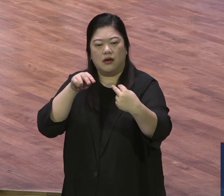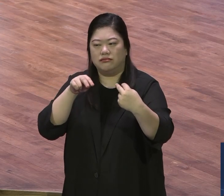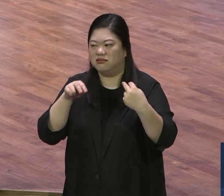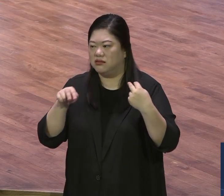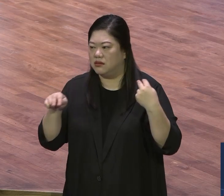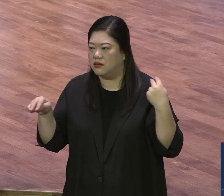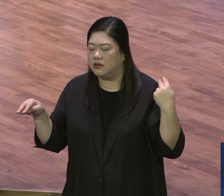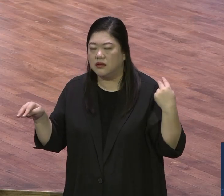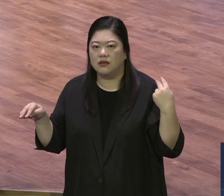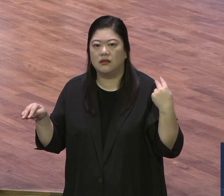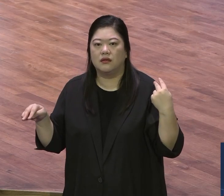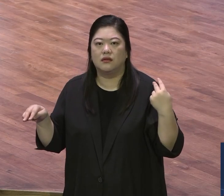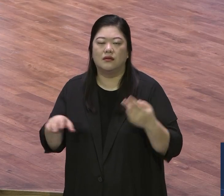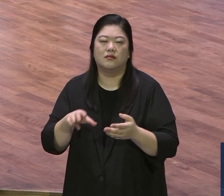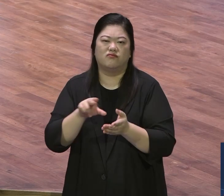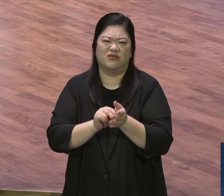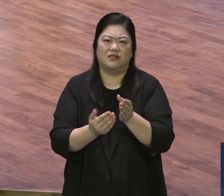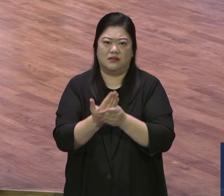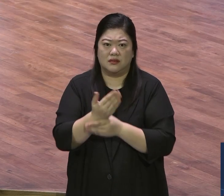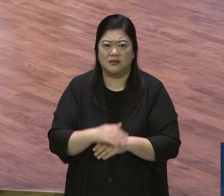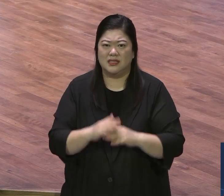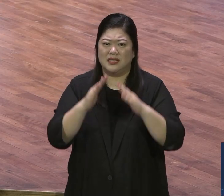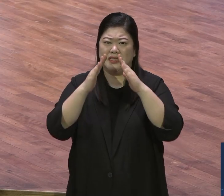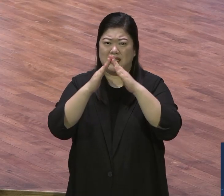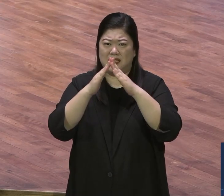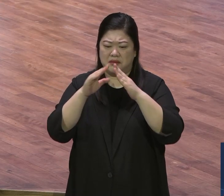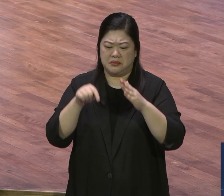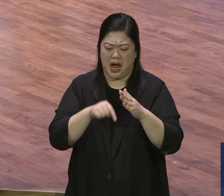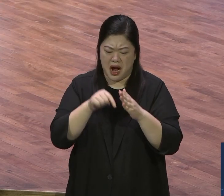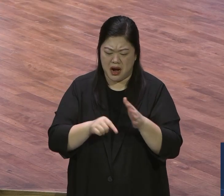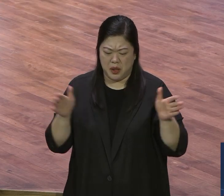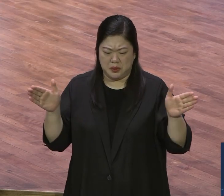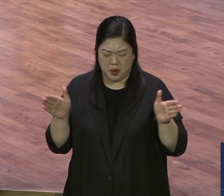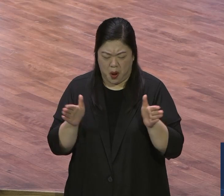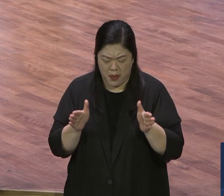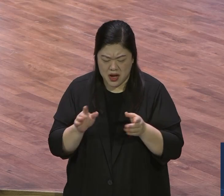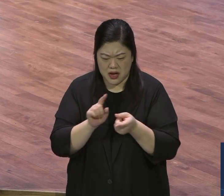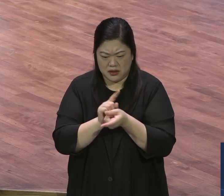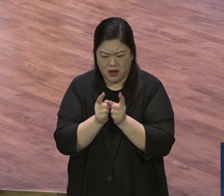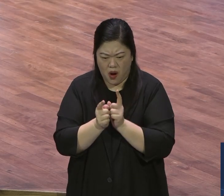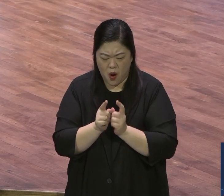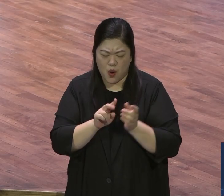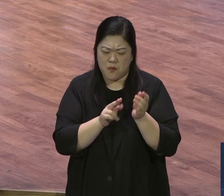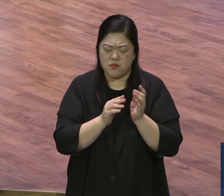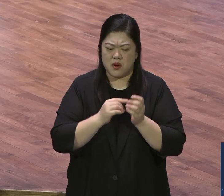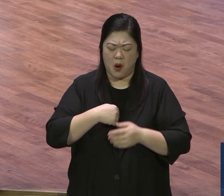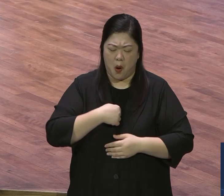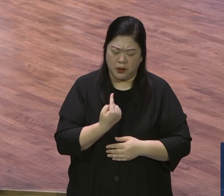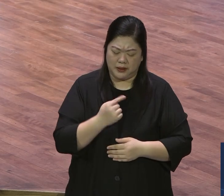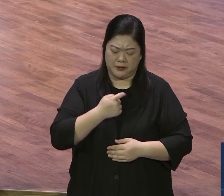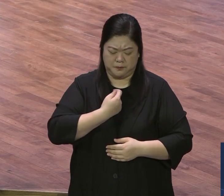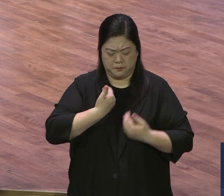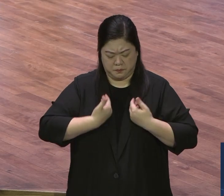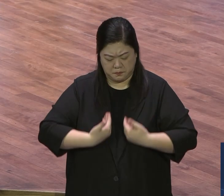것입니다. 이 좁은 공간에서 있다 보니까 서로 스트레스도 받고 그렇게 자꾸